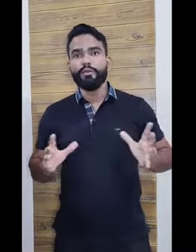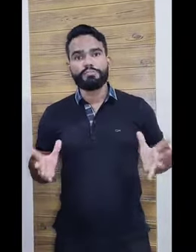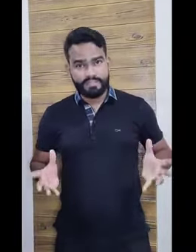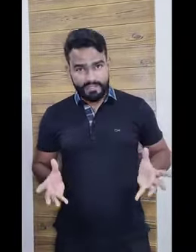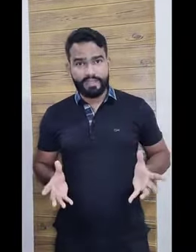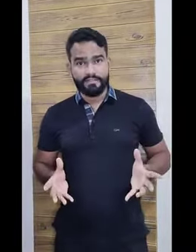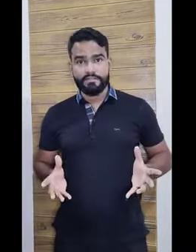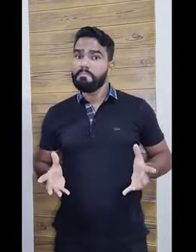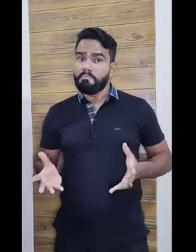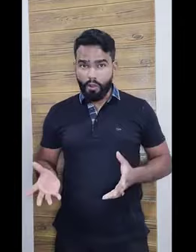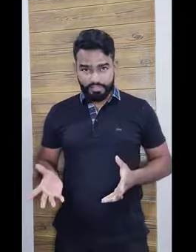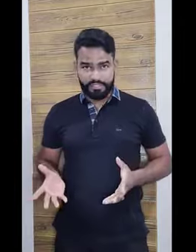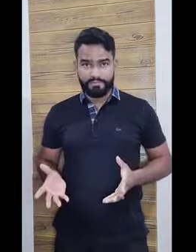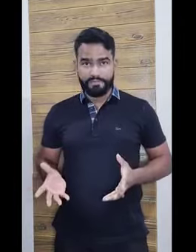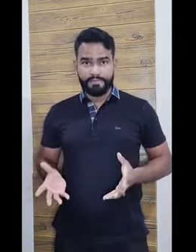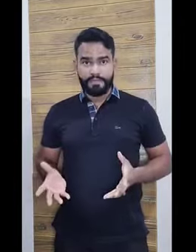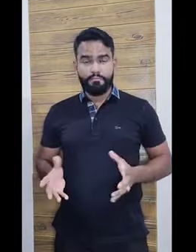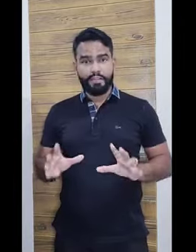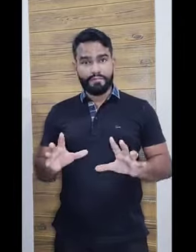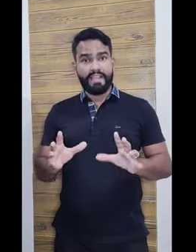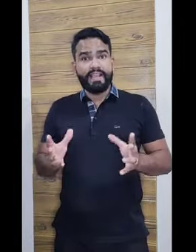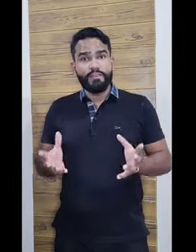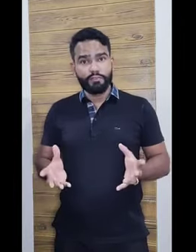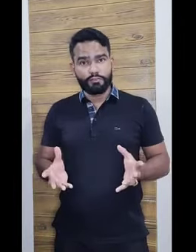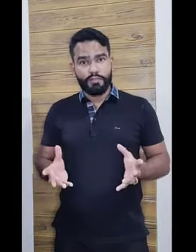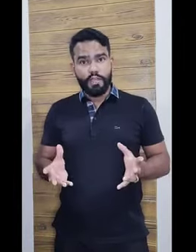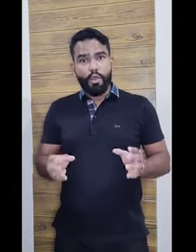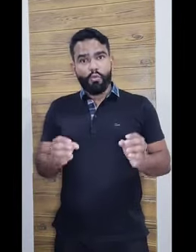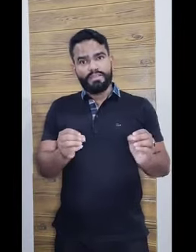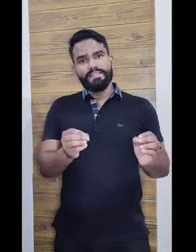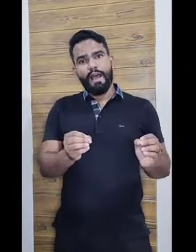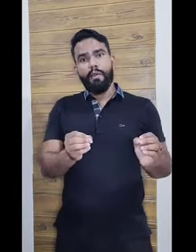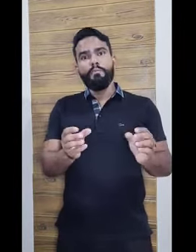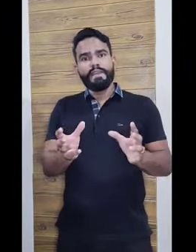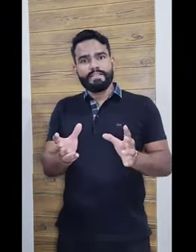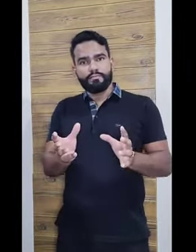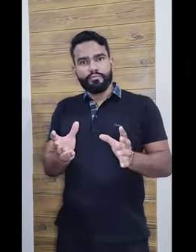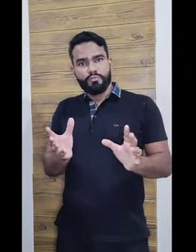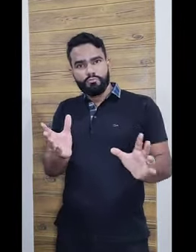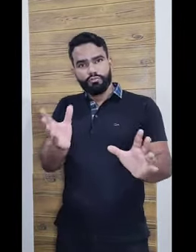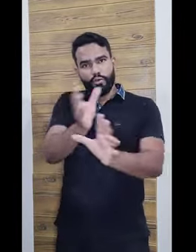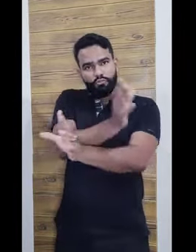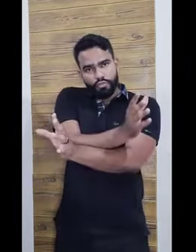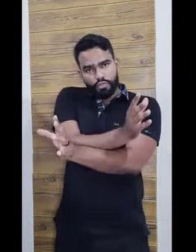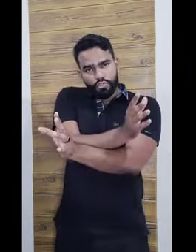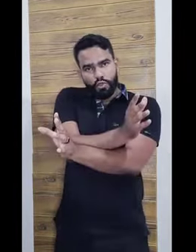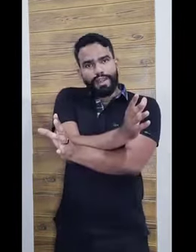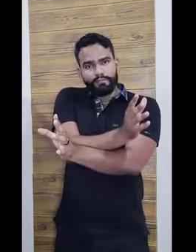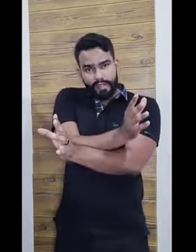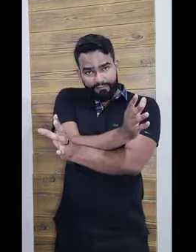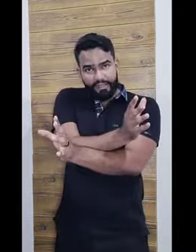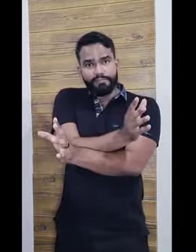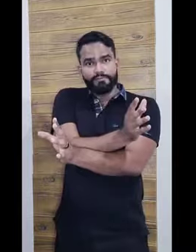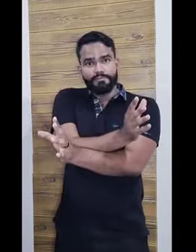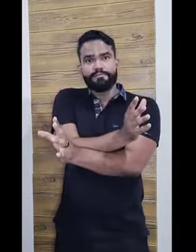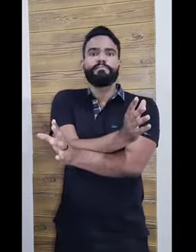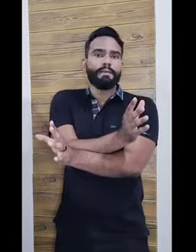outros 500. Pode. Porque você é canhoto. O sinal é o mesmo. Mudou só o lado que ele é feito. Tá